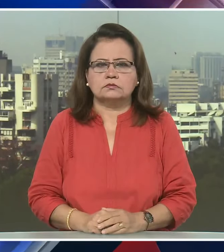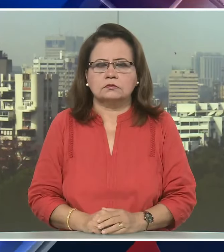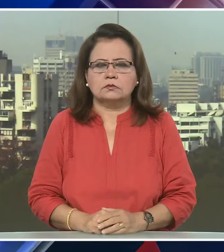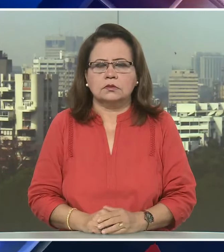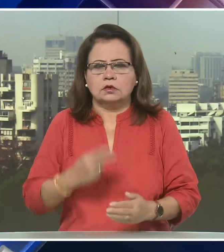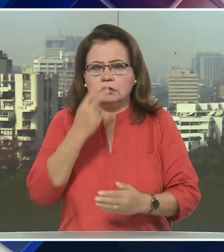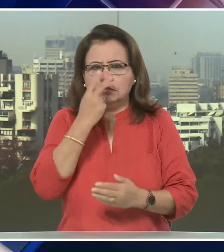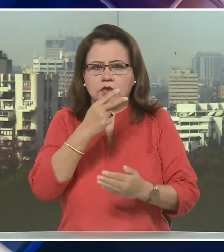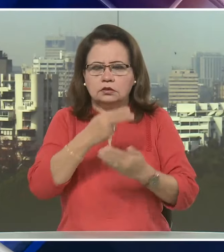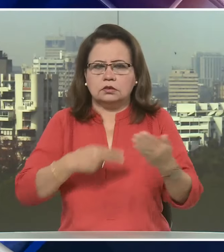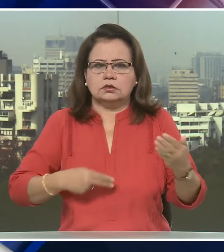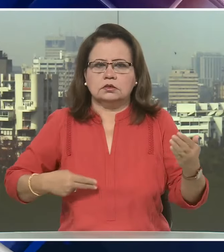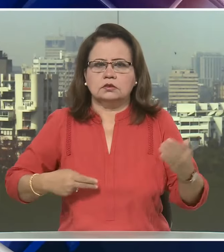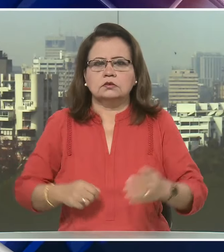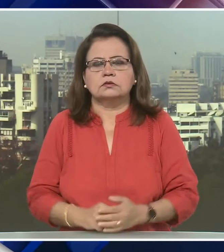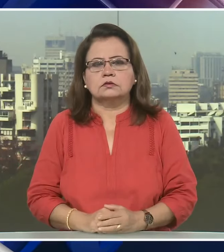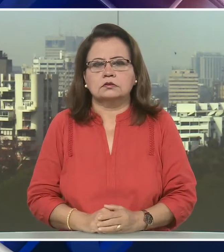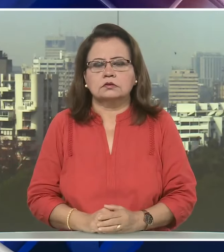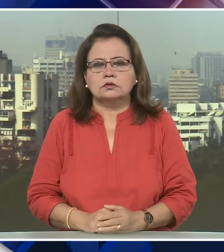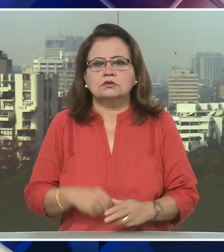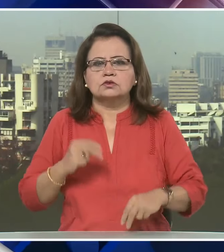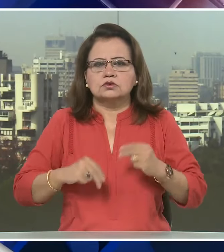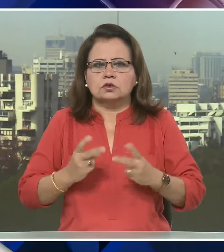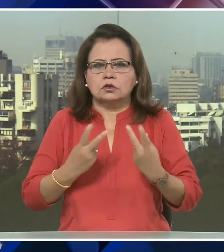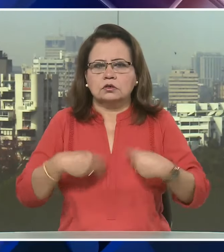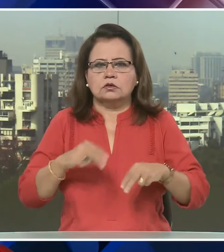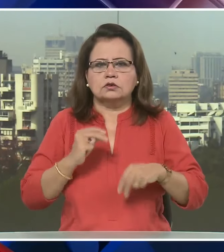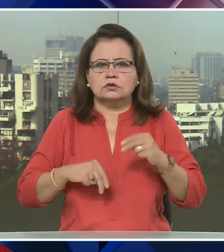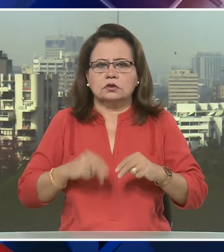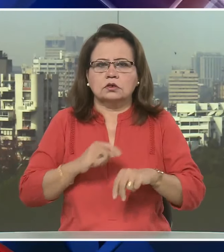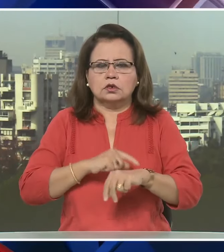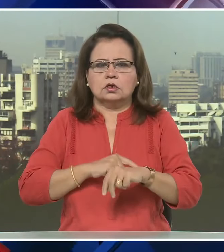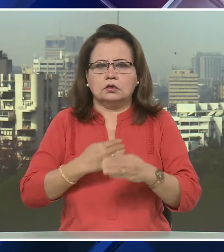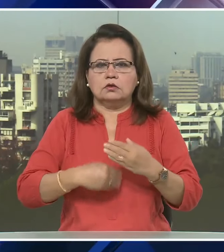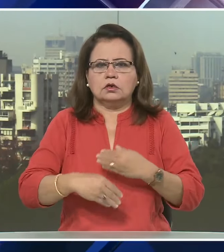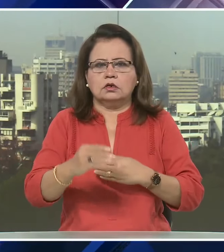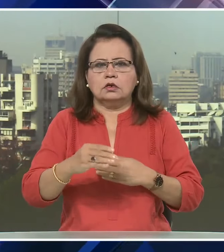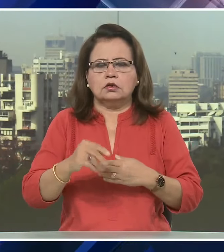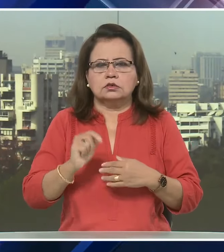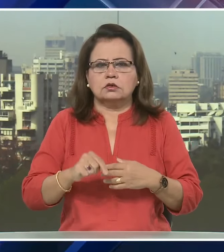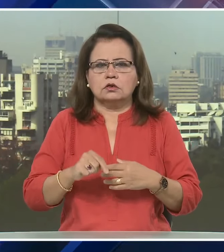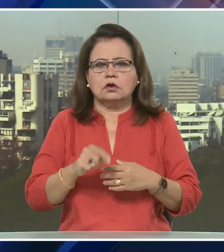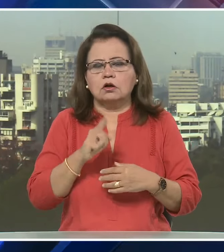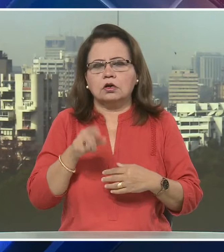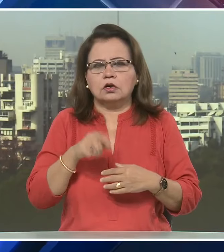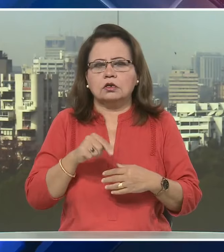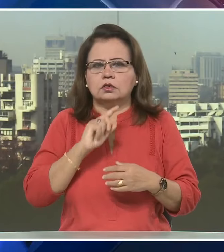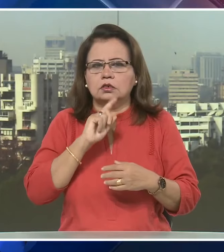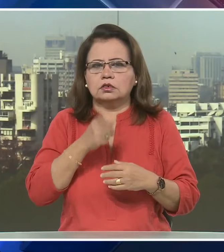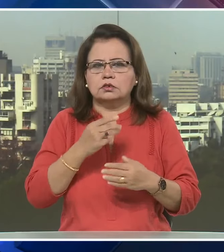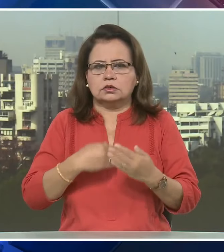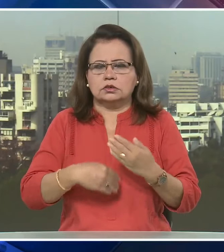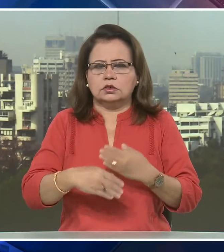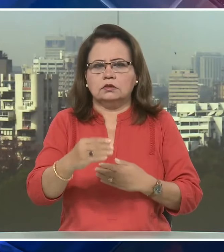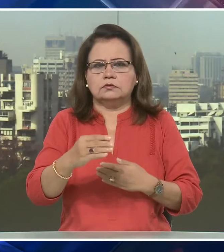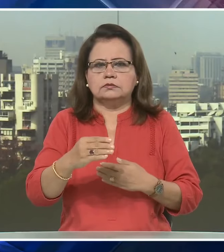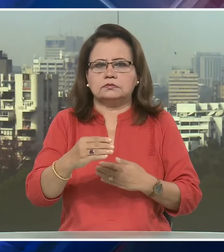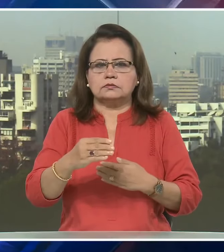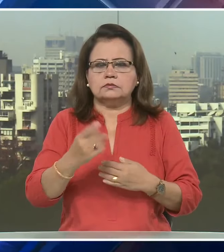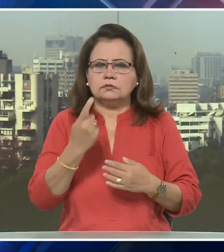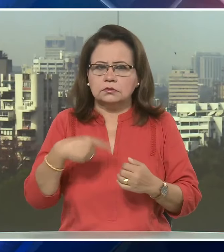और अब देखते हैं समाचार विस्तार से। चुनाव आयोग ने चुनाव के दौरान किए जाने वाले आचरण के लिए व्यापक दिशा निर्देश